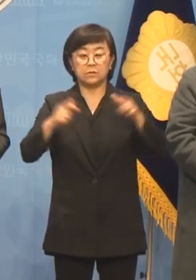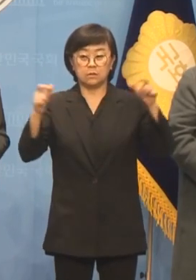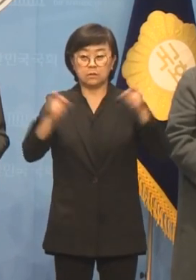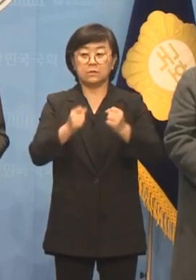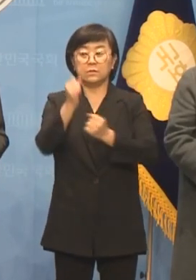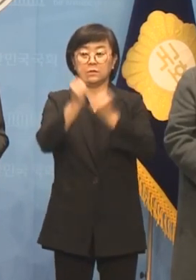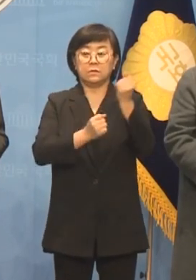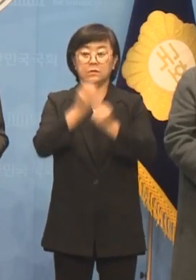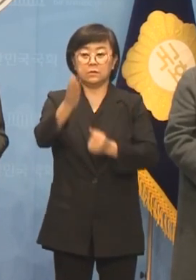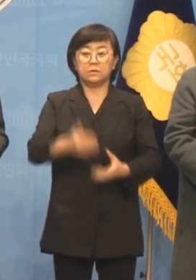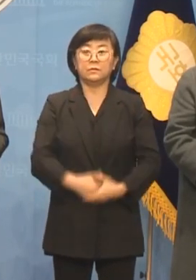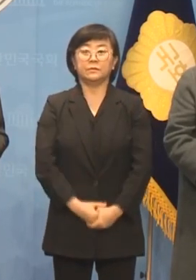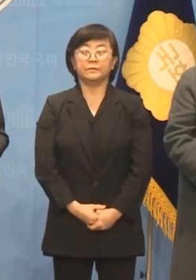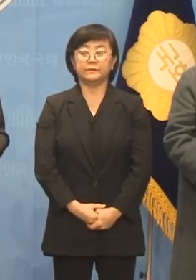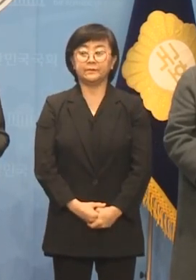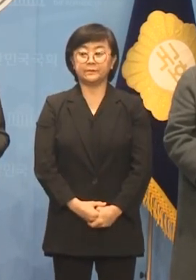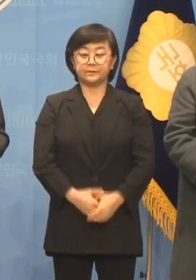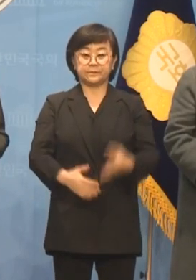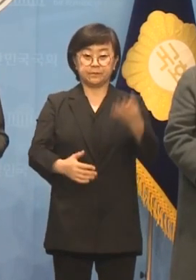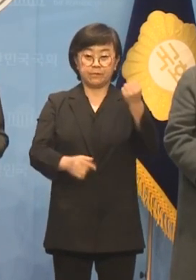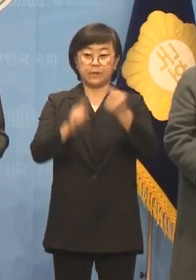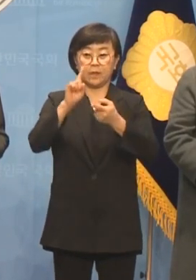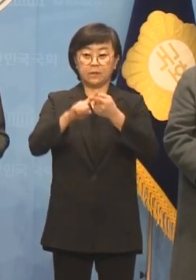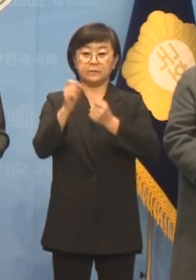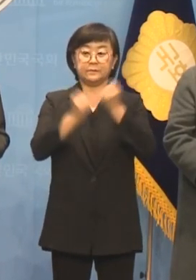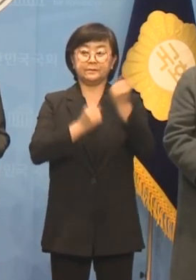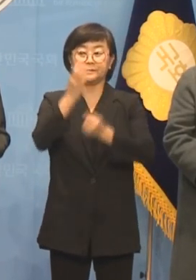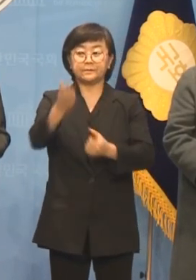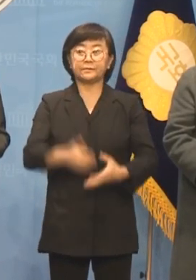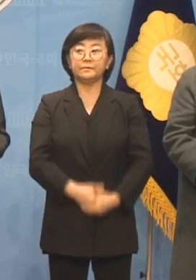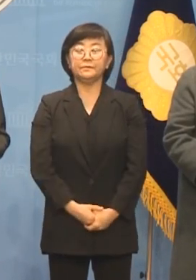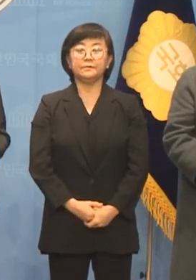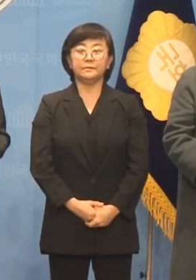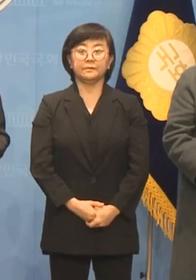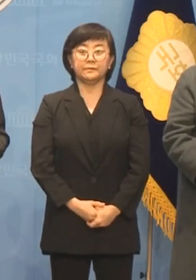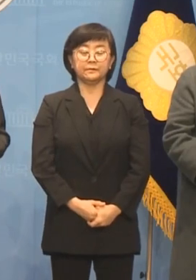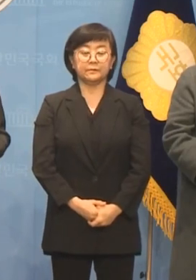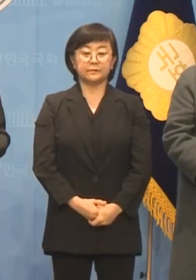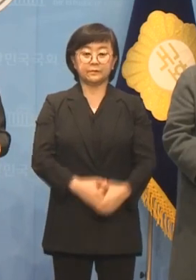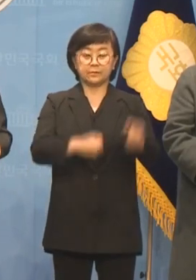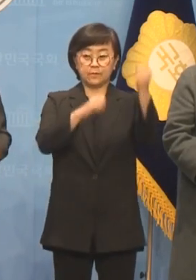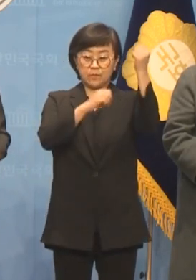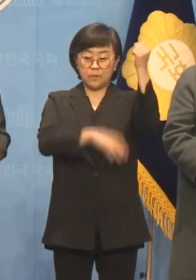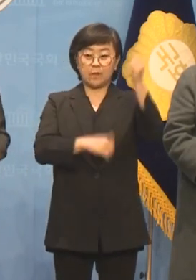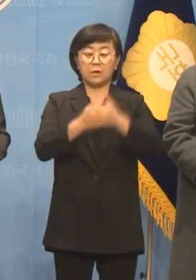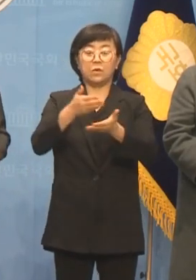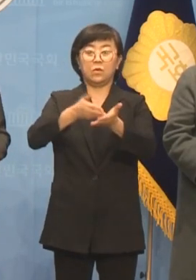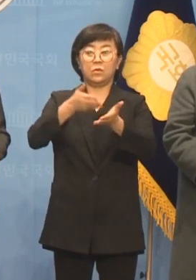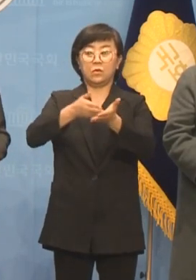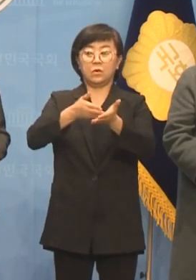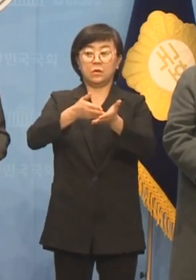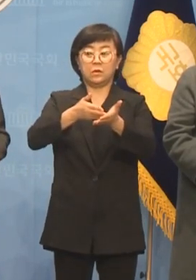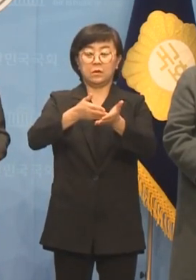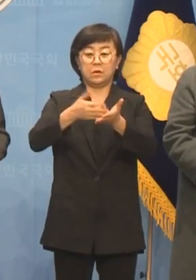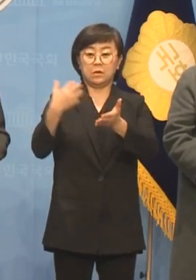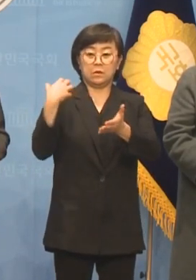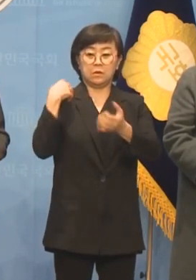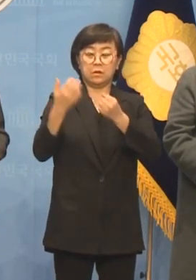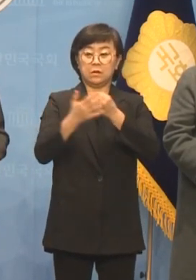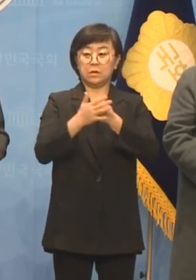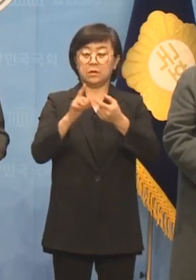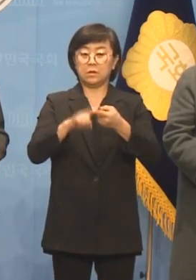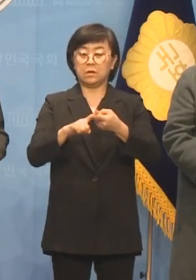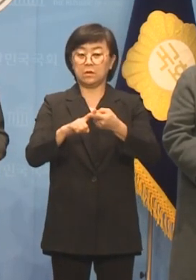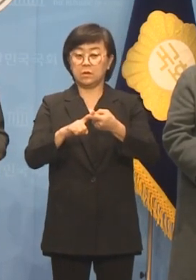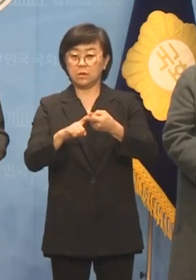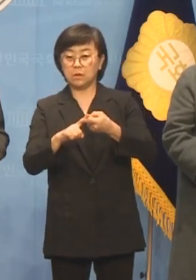짧게 해주시라는 말씀에 몇 가지만 말씀드리겠습니다. 기존 언론의 본연의 기능인 워치독 기능이